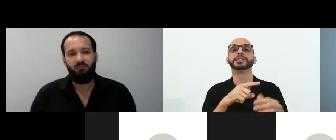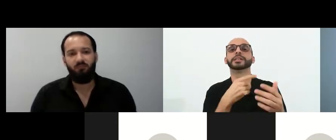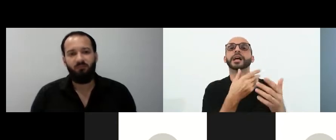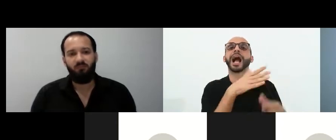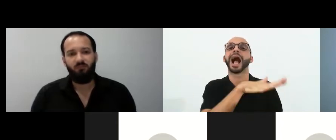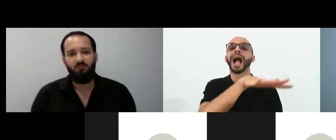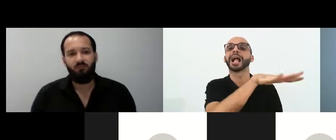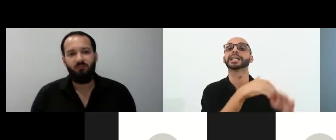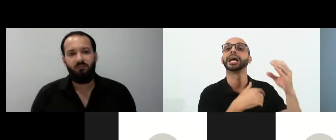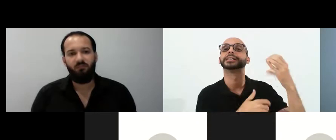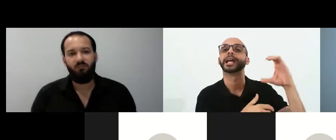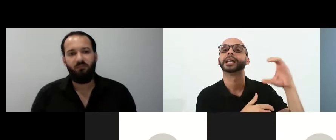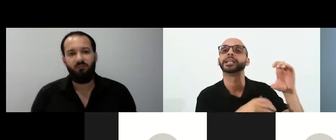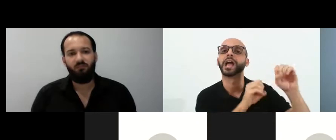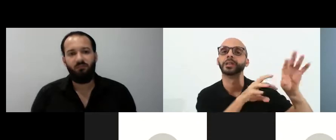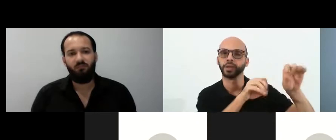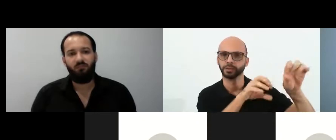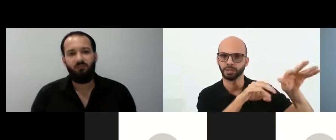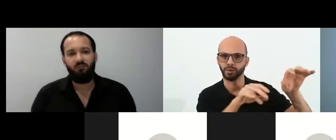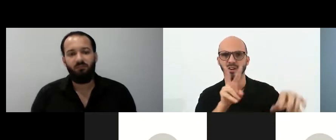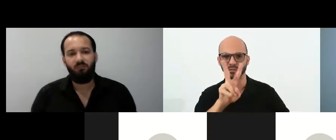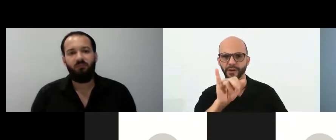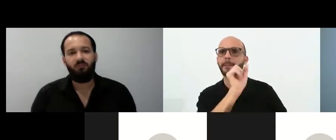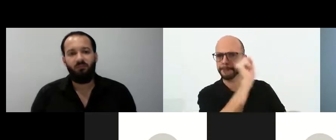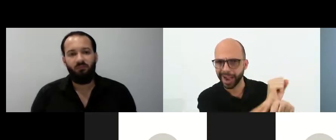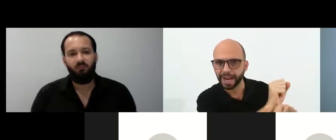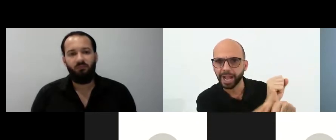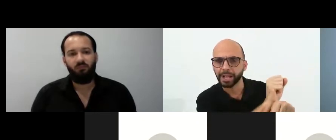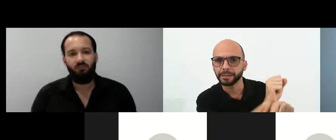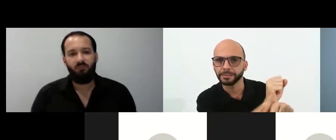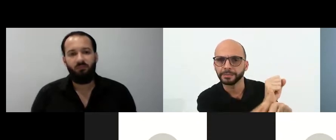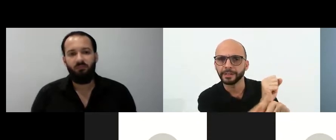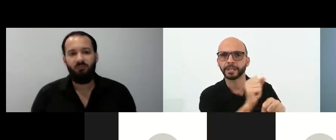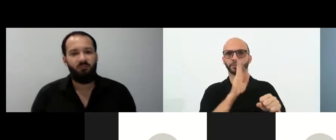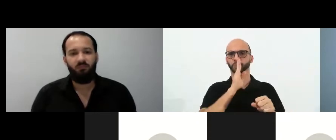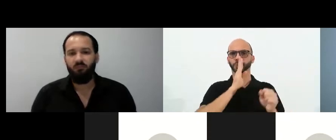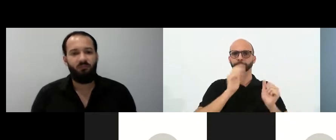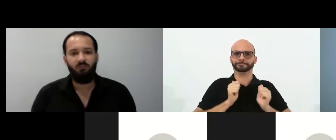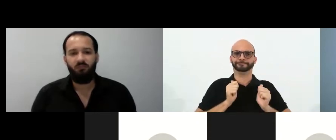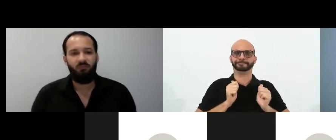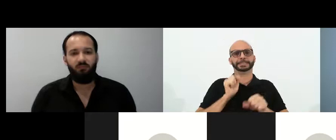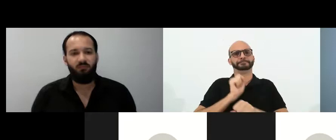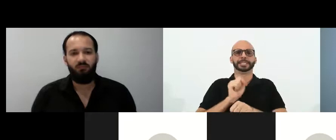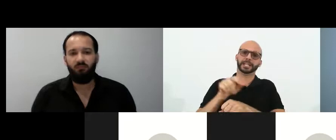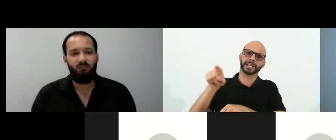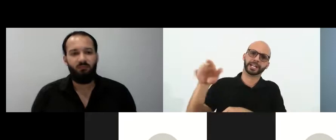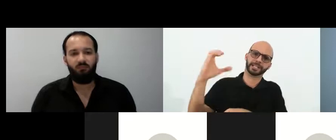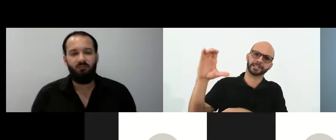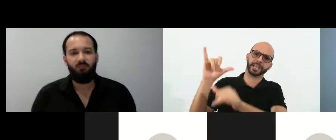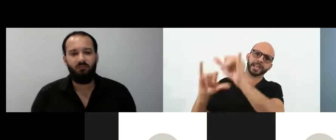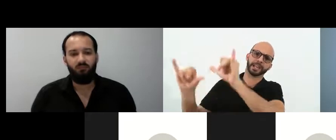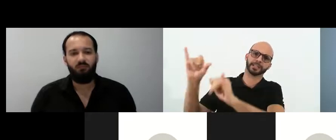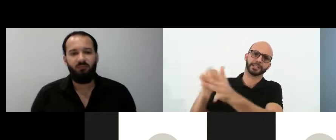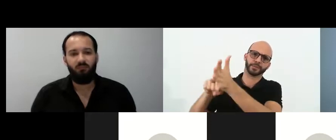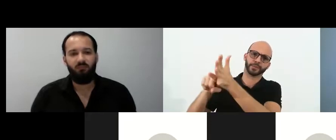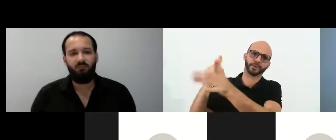essa questão da vacina. E a área da ciência vai parar por conta disso? Eles